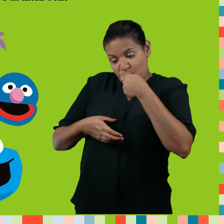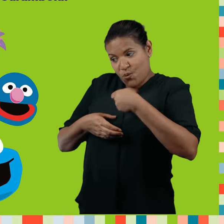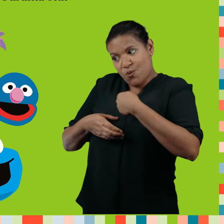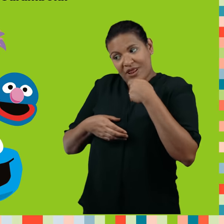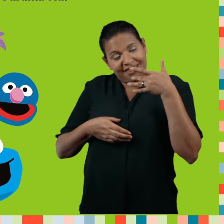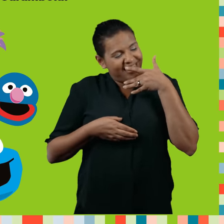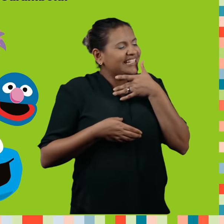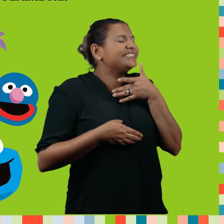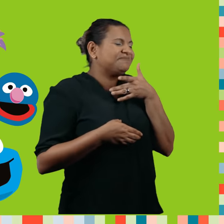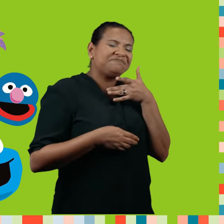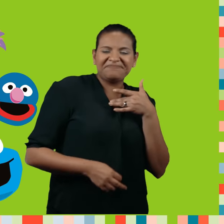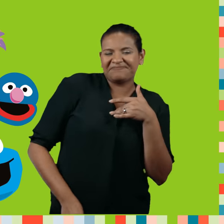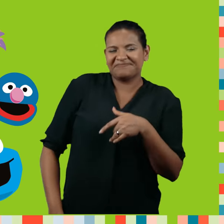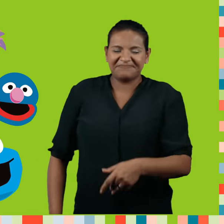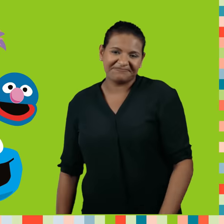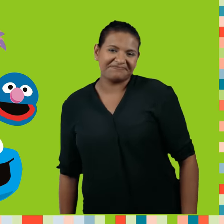Carambola.